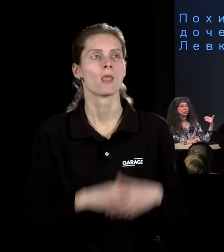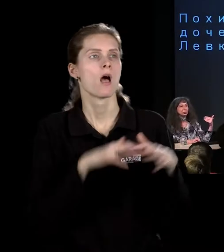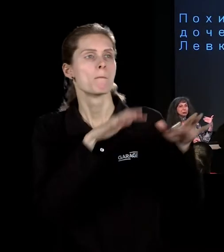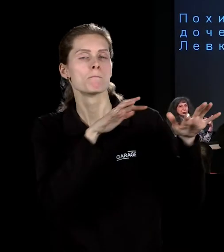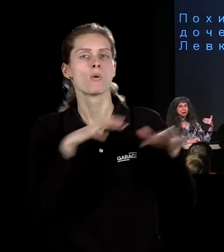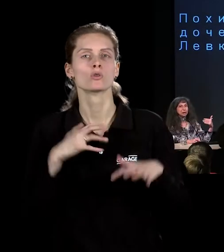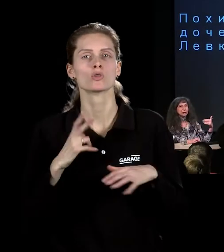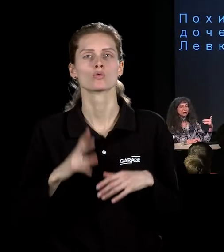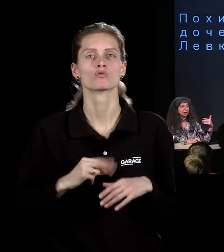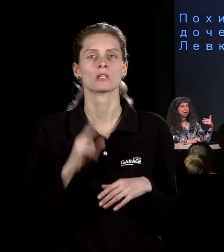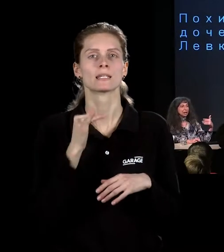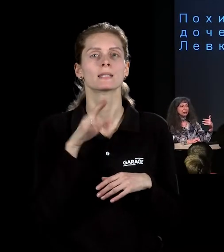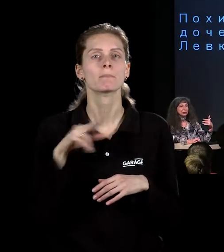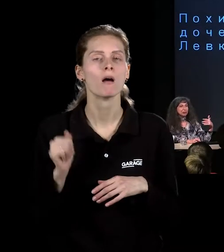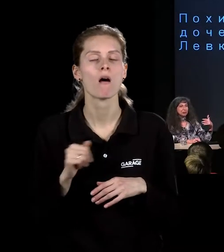инверсировал эту ситуацию. Не